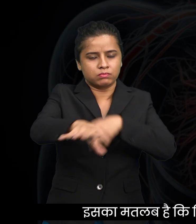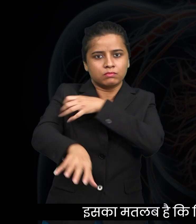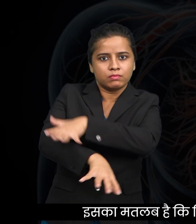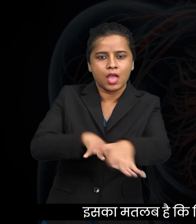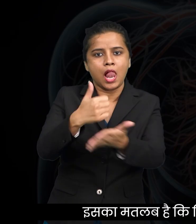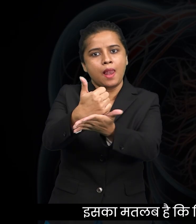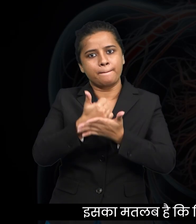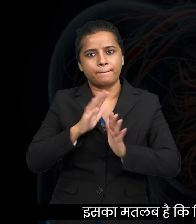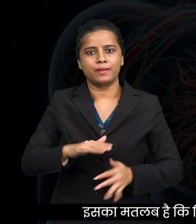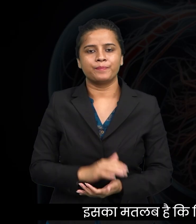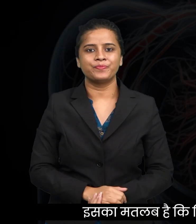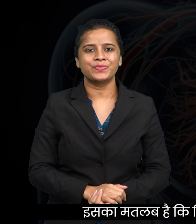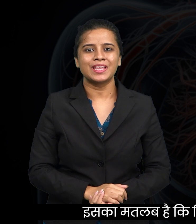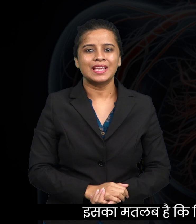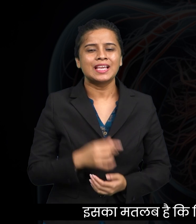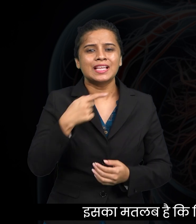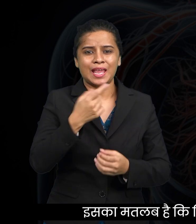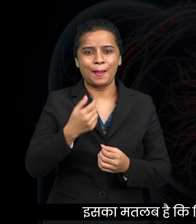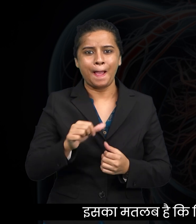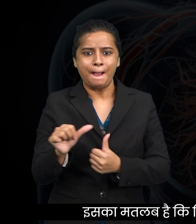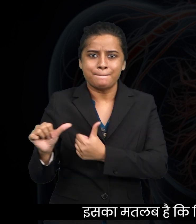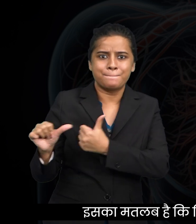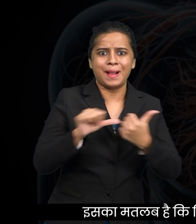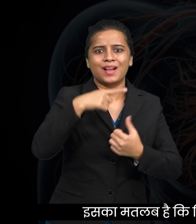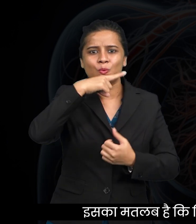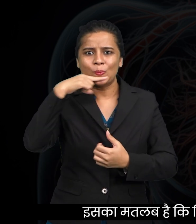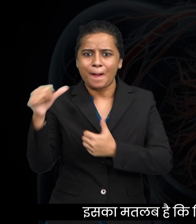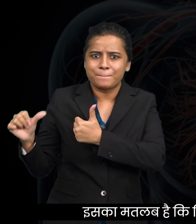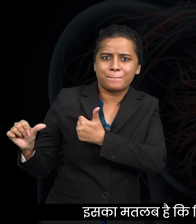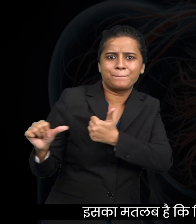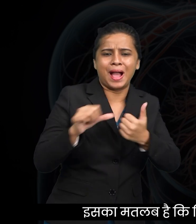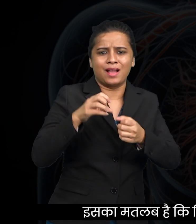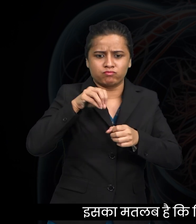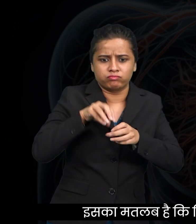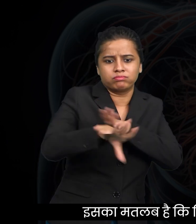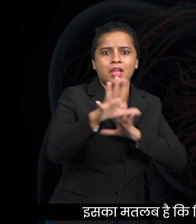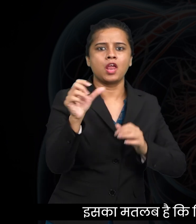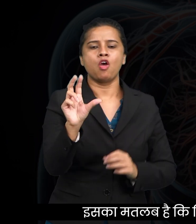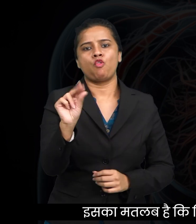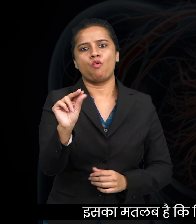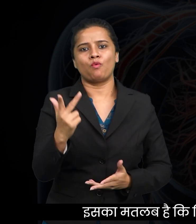इसका मतलब है कि बिल्कुल भी उल्टा प्रवाह नहीं होता है।